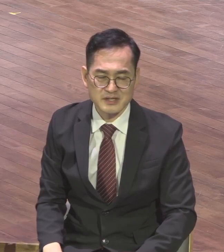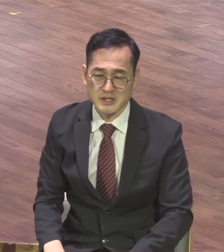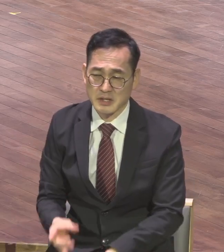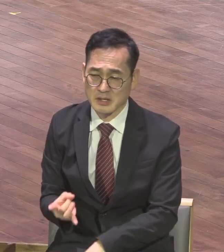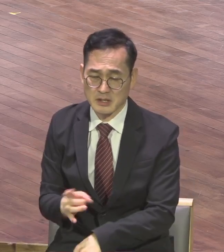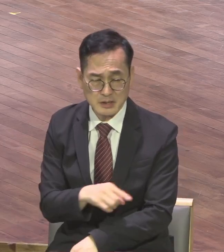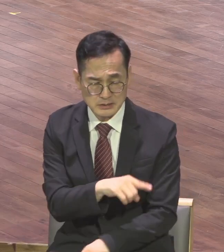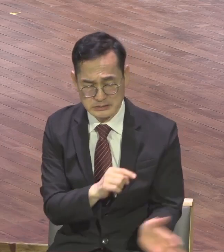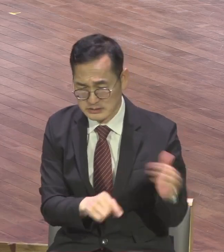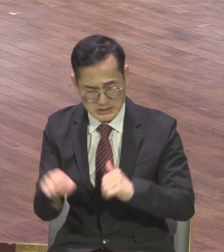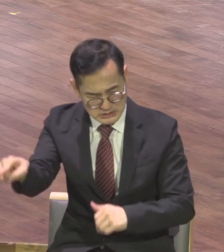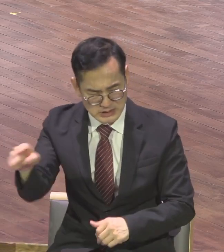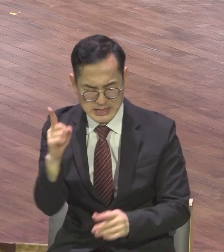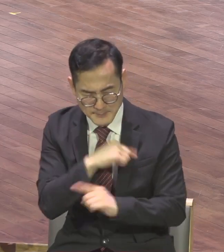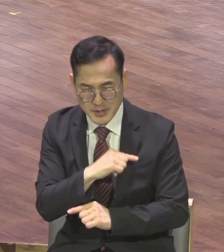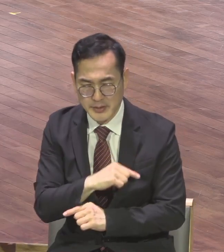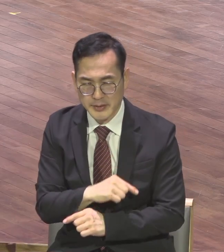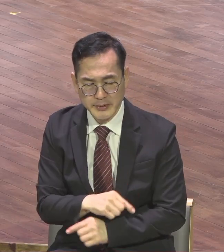천하를 어지럽게 하는 사람들이다.